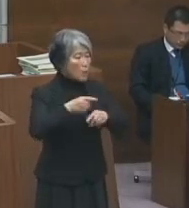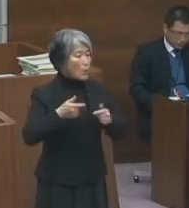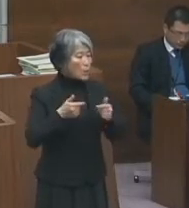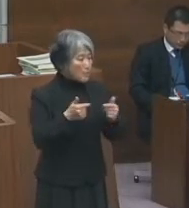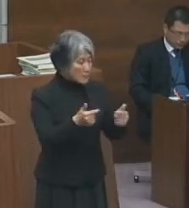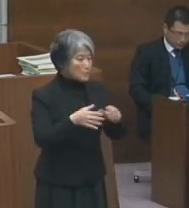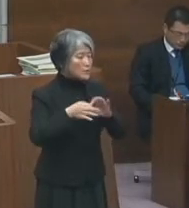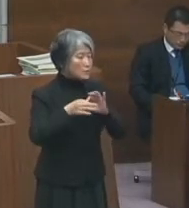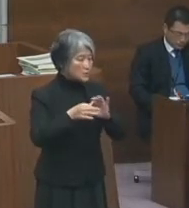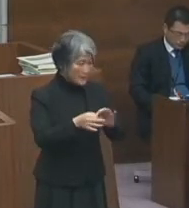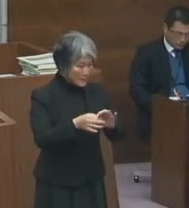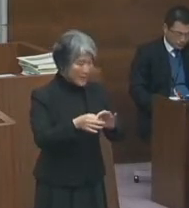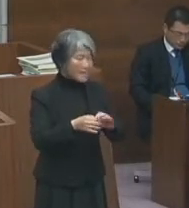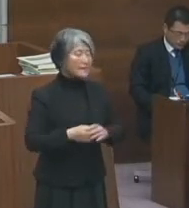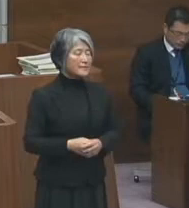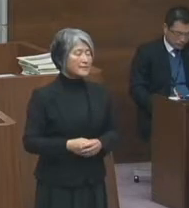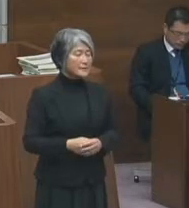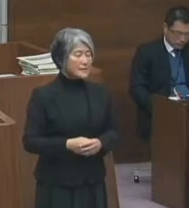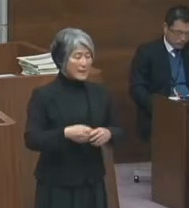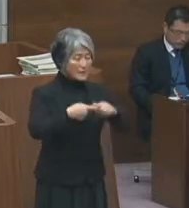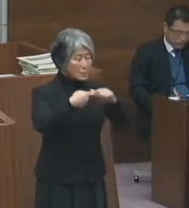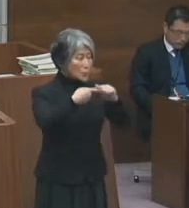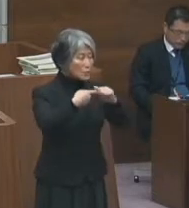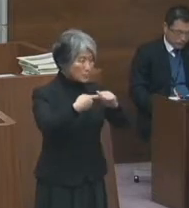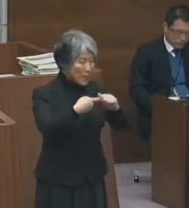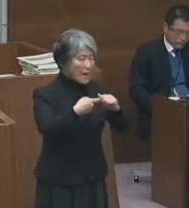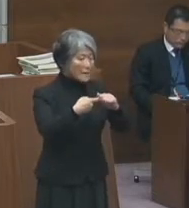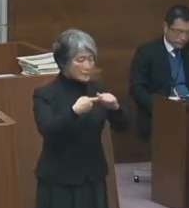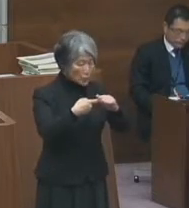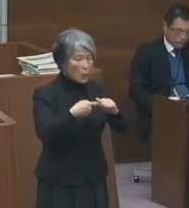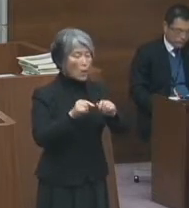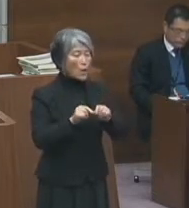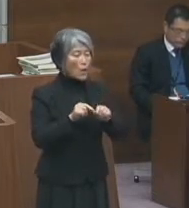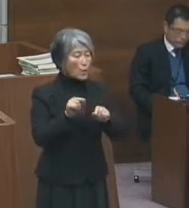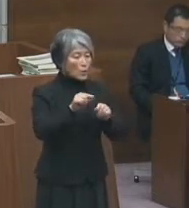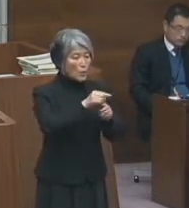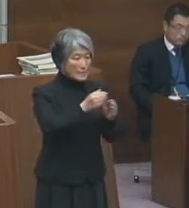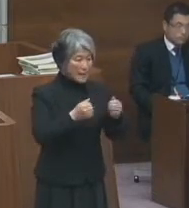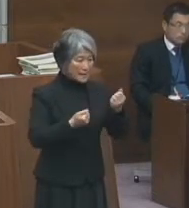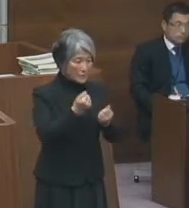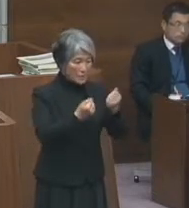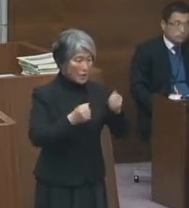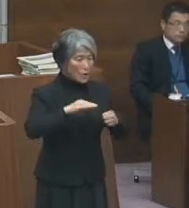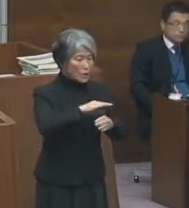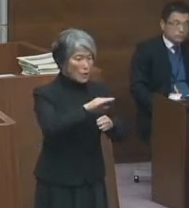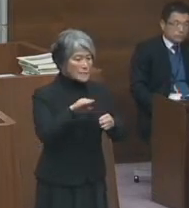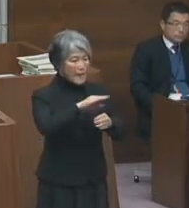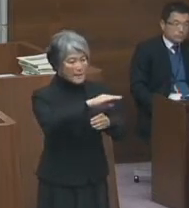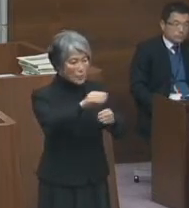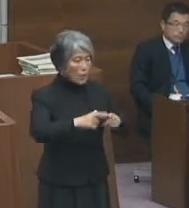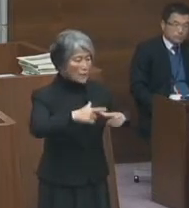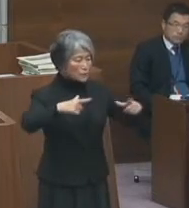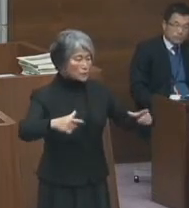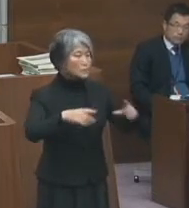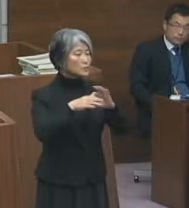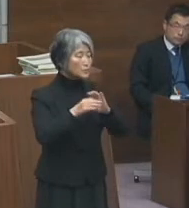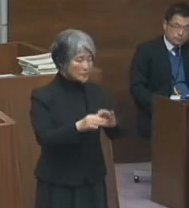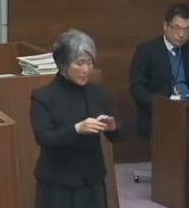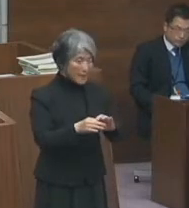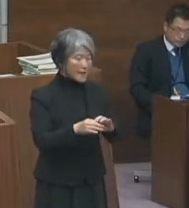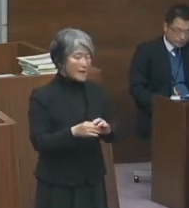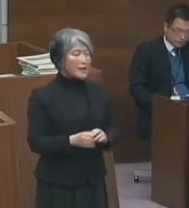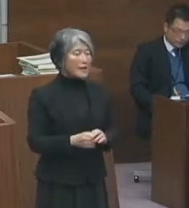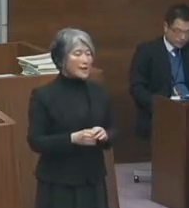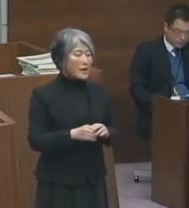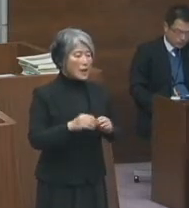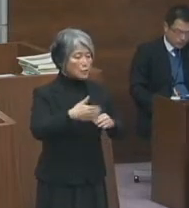次お答え申し上げます。1点目の路線の拡充についてでございますが、タコバスは平成16年度に、大泉地域において2